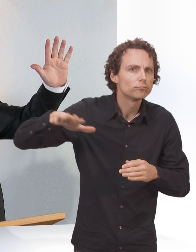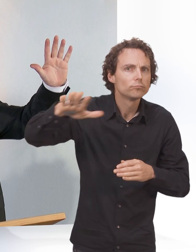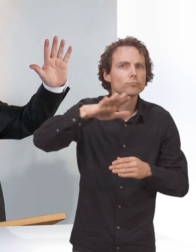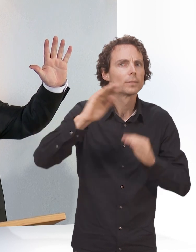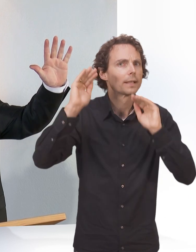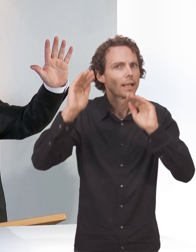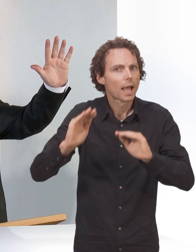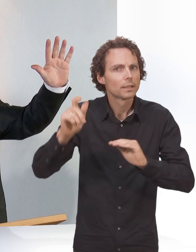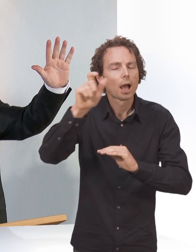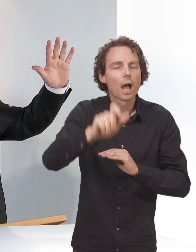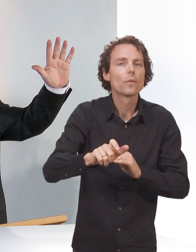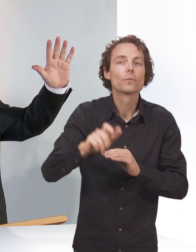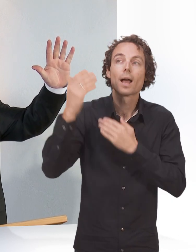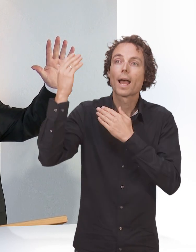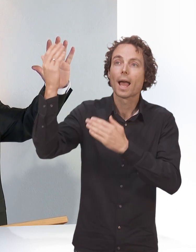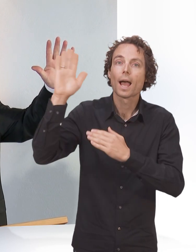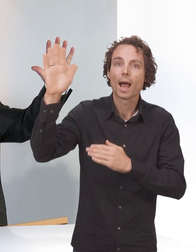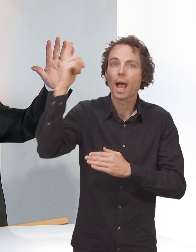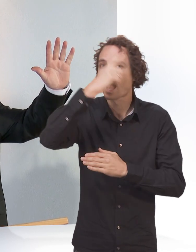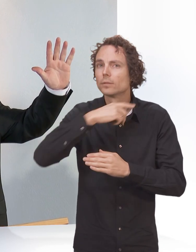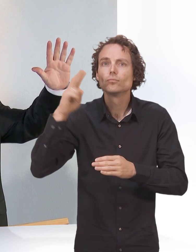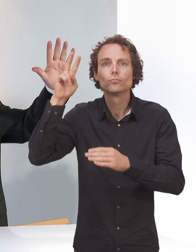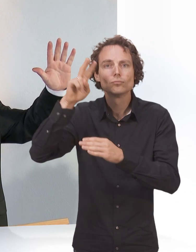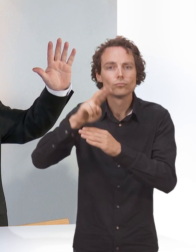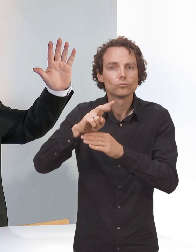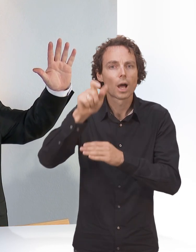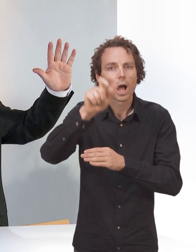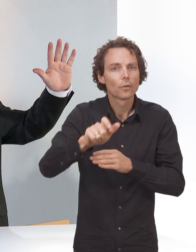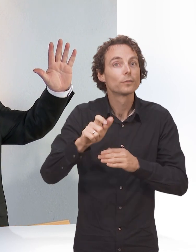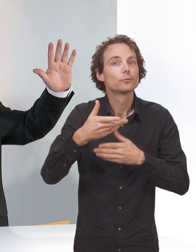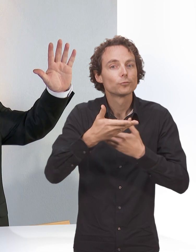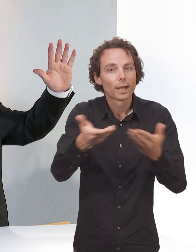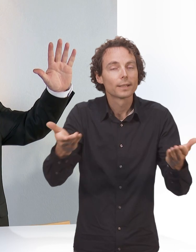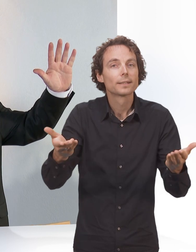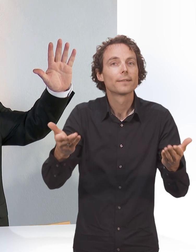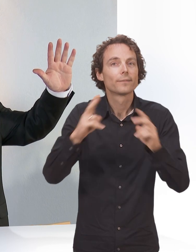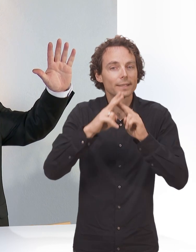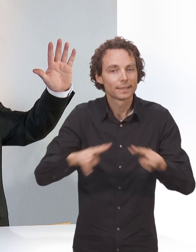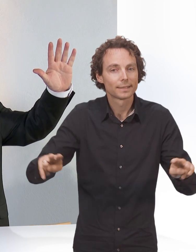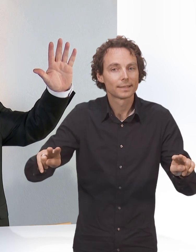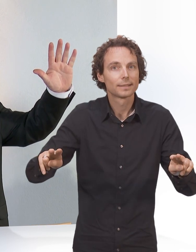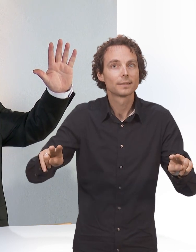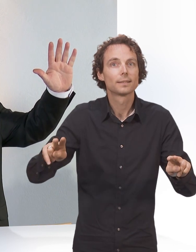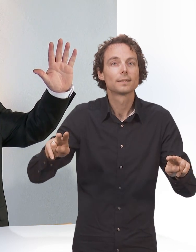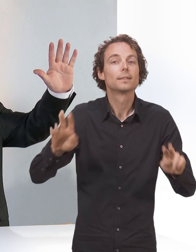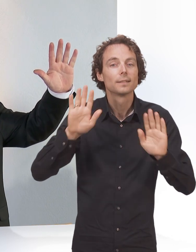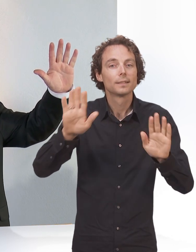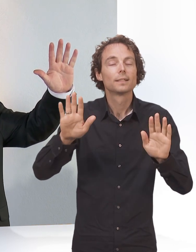euch gnädig. Der Herr erhebe sein Angesicht und schenke euch Frieden, seinen